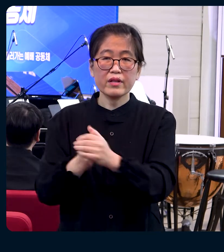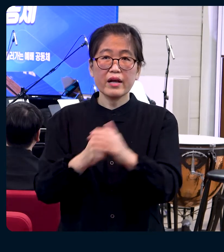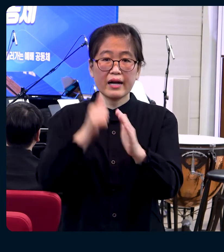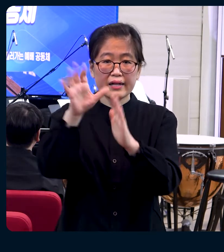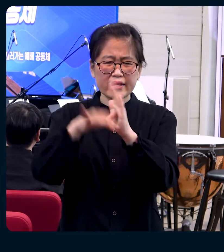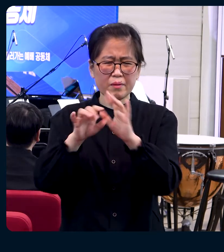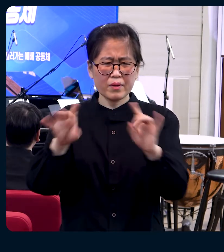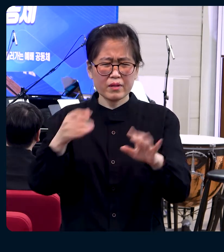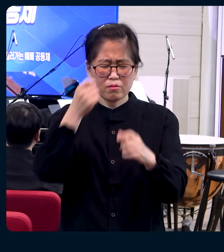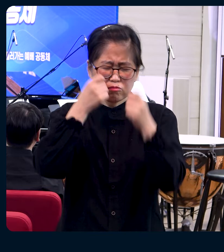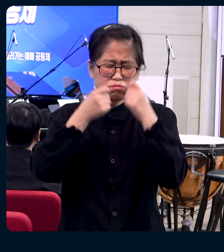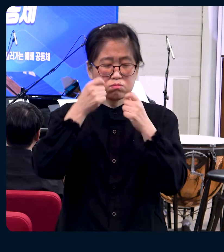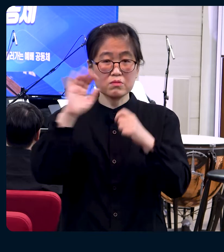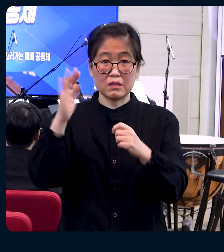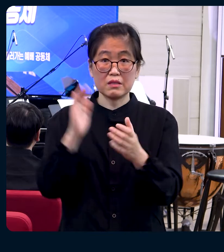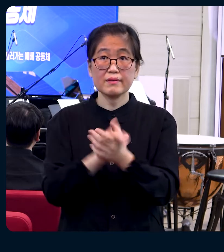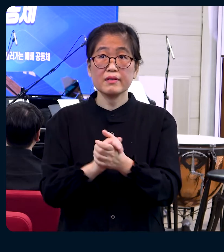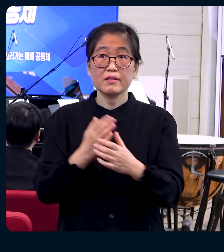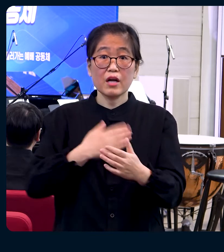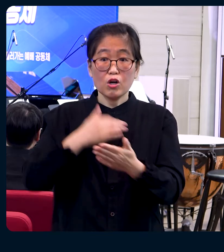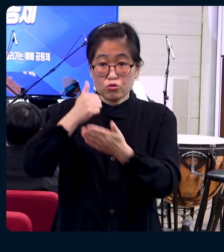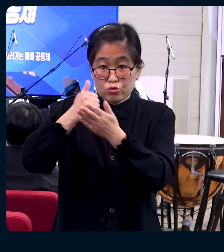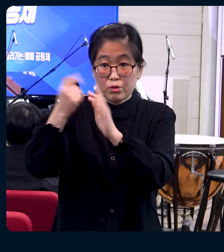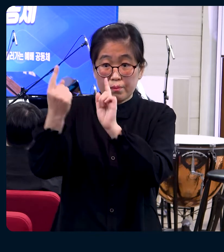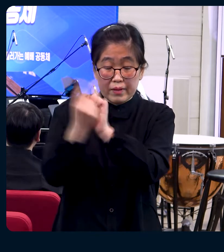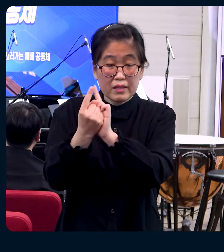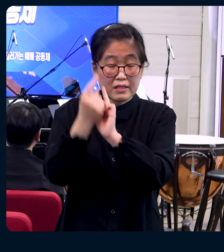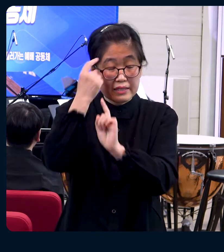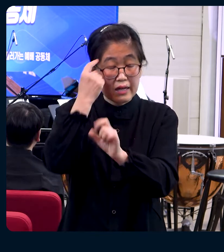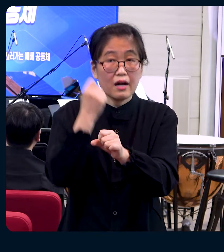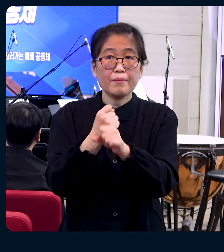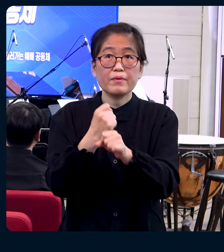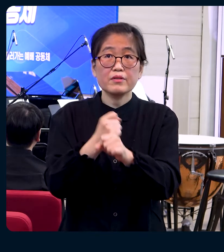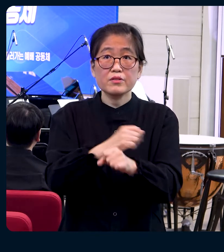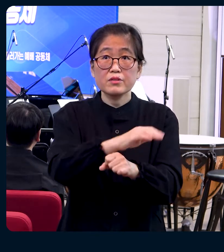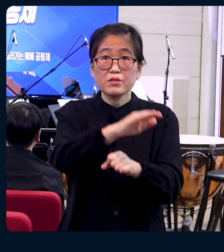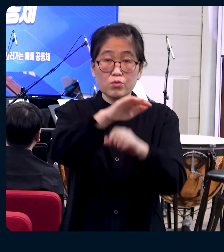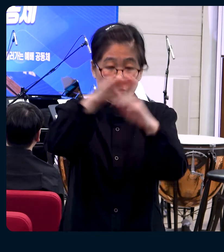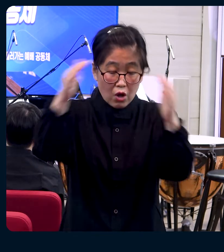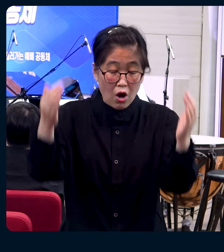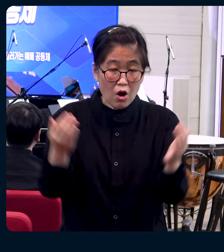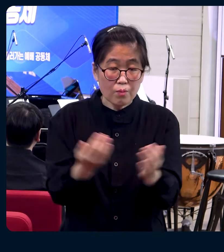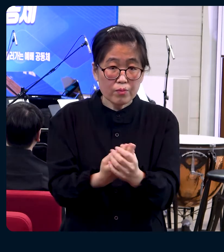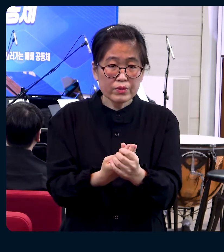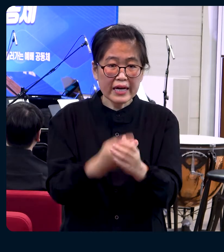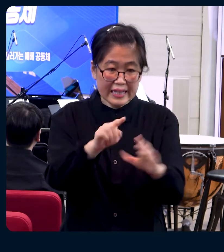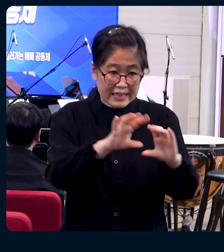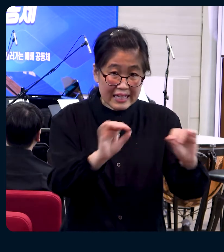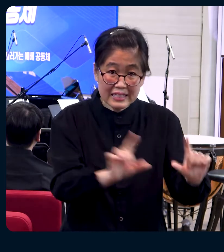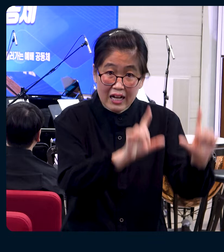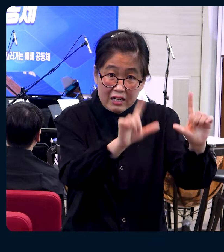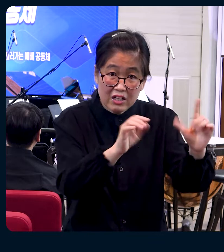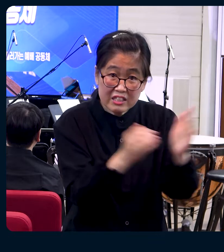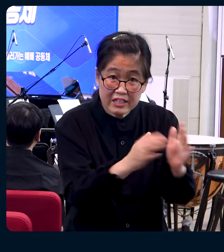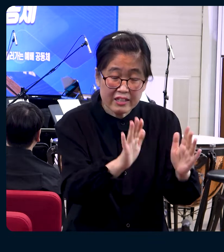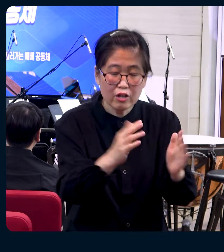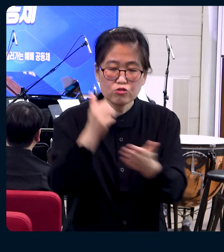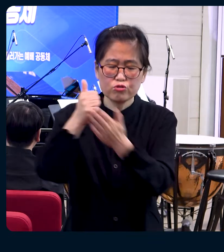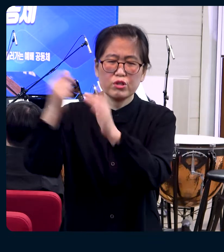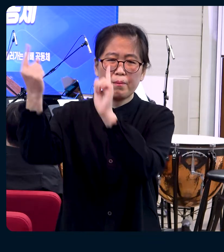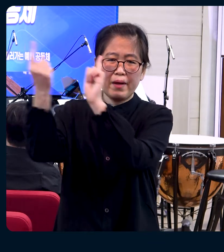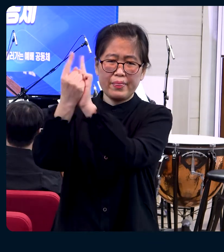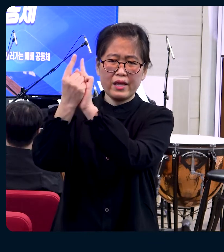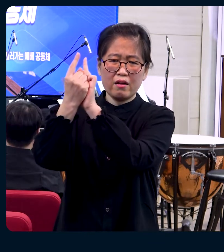됩니다. 왜 그렇게 가고 싶냐? 내가 주님 만날 것을 알기 때문에. 우리 전부 다 이 땅에서만 사는 게 아니라